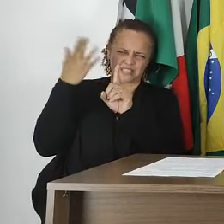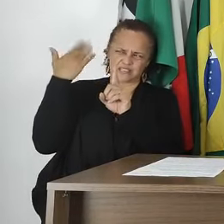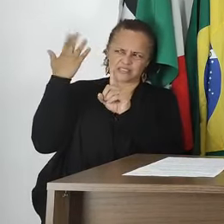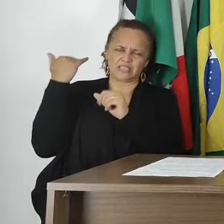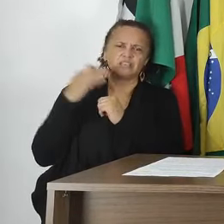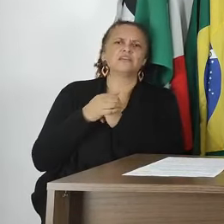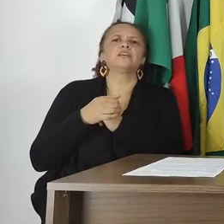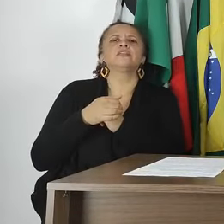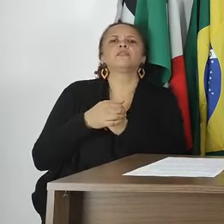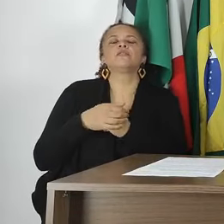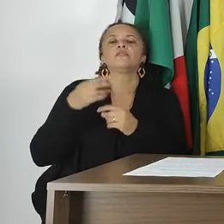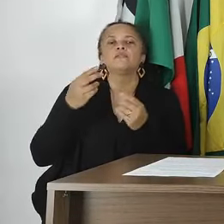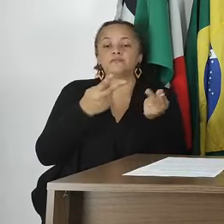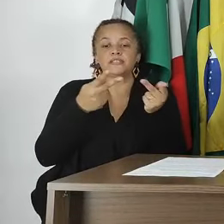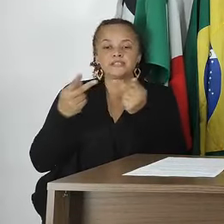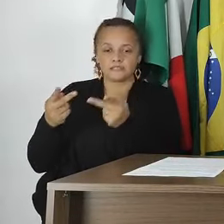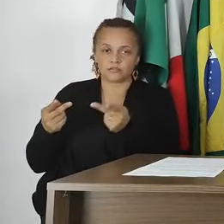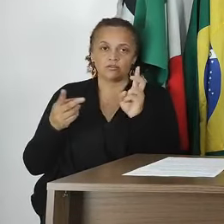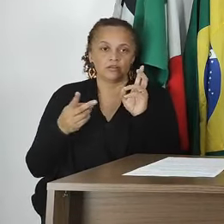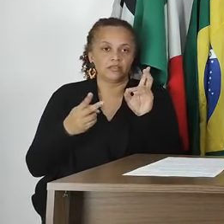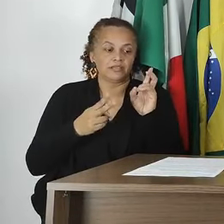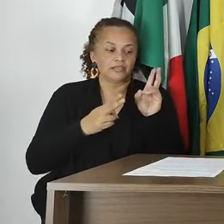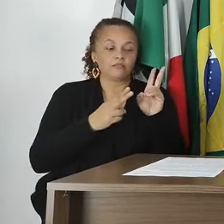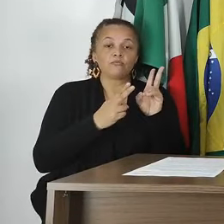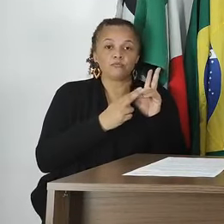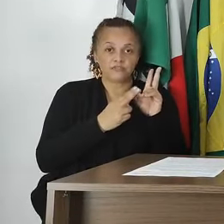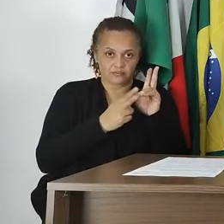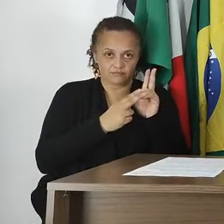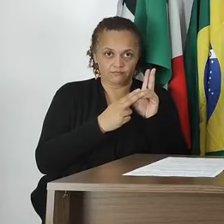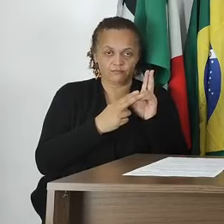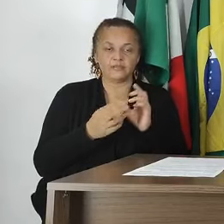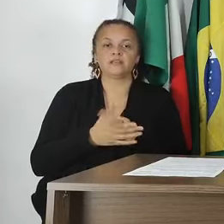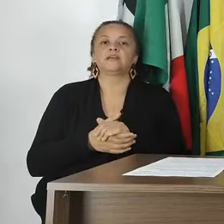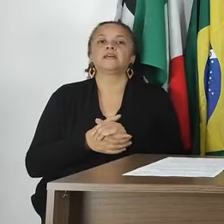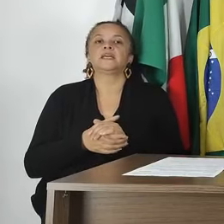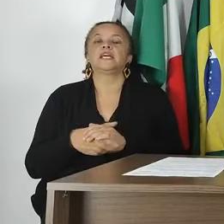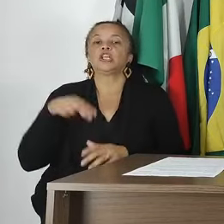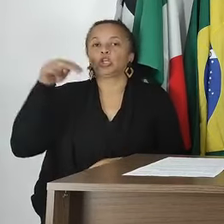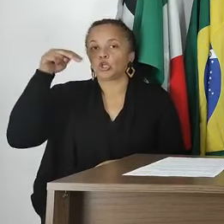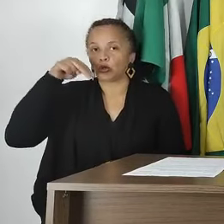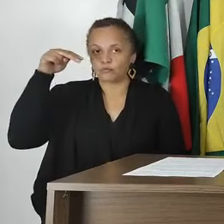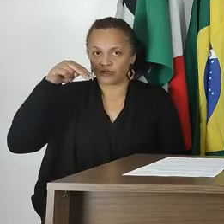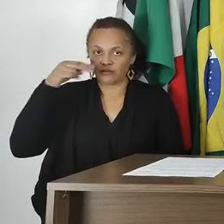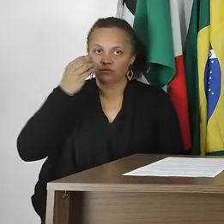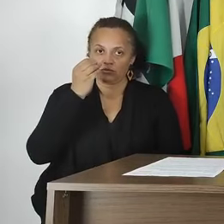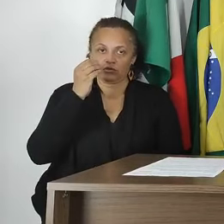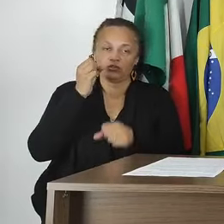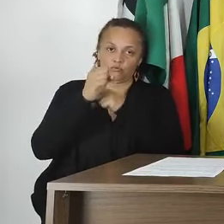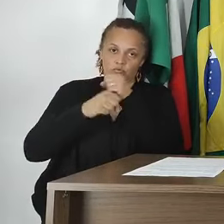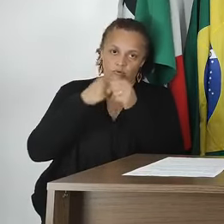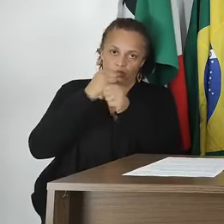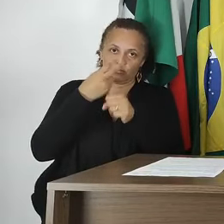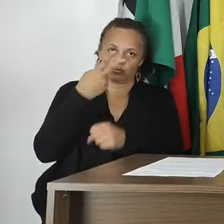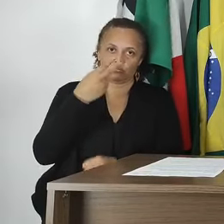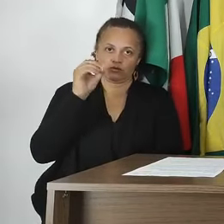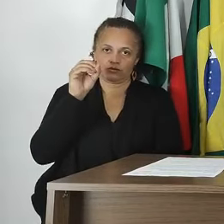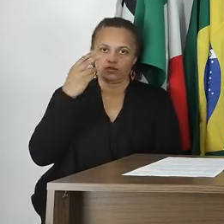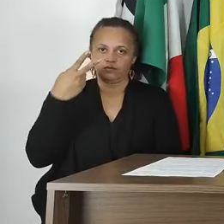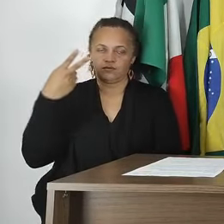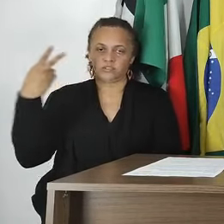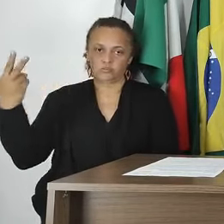na primeira visita, em novembro de 2022, 23 índios aceitaram a Jesus. A tribo